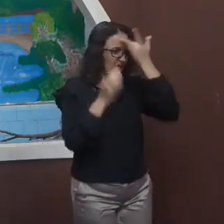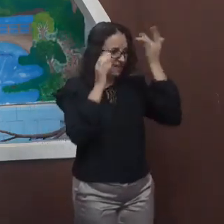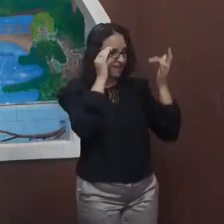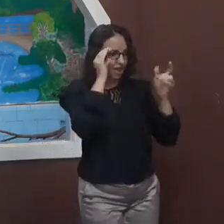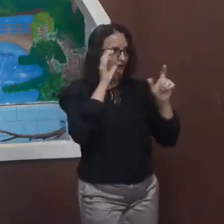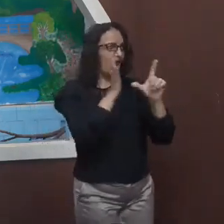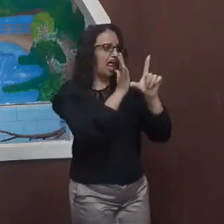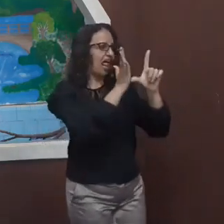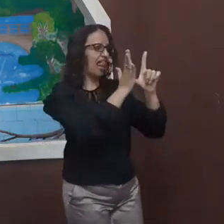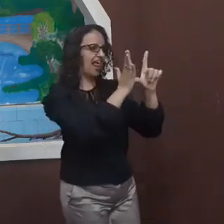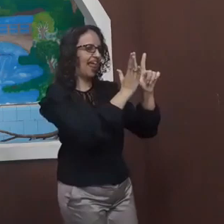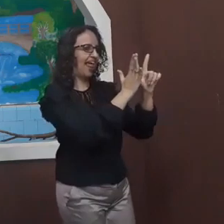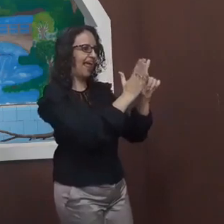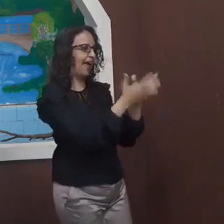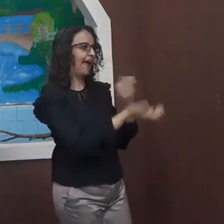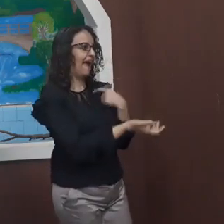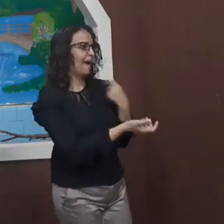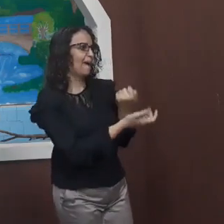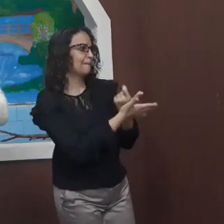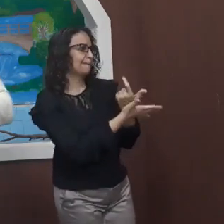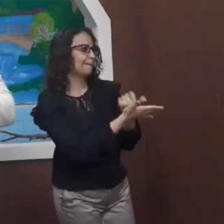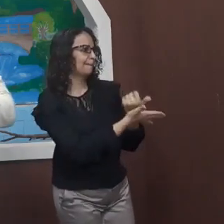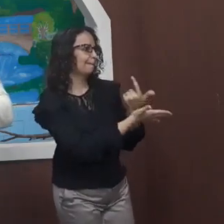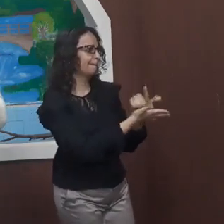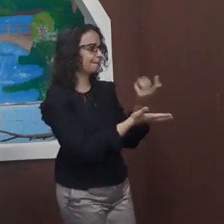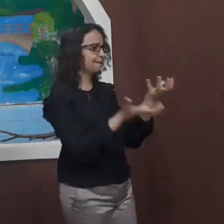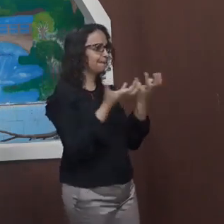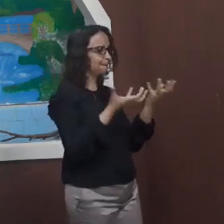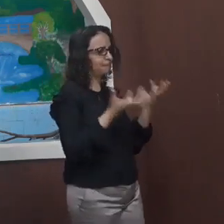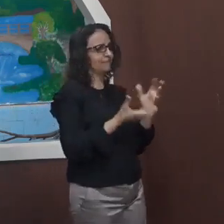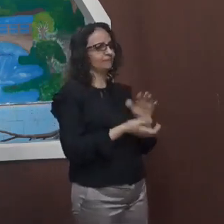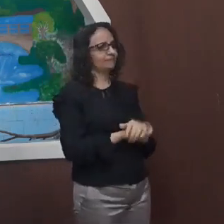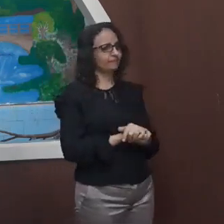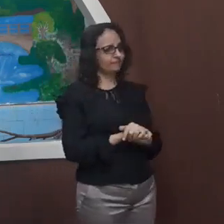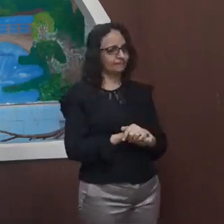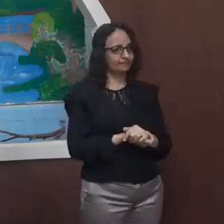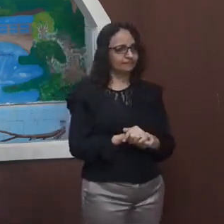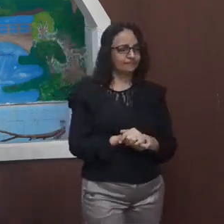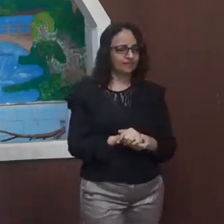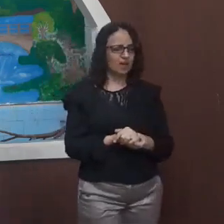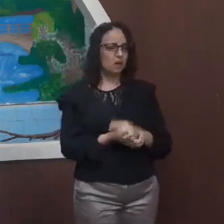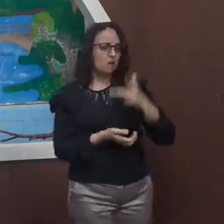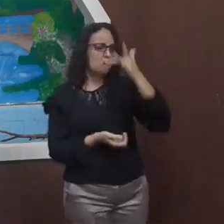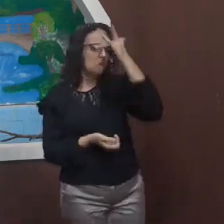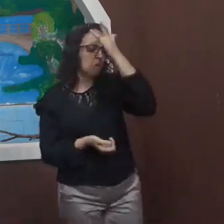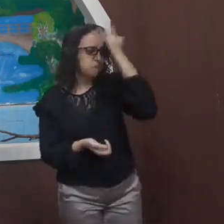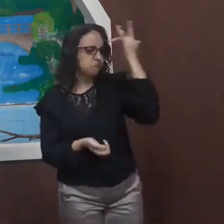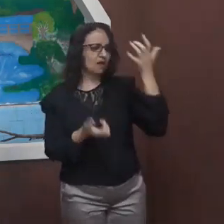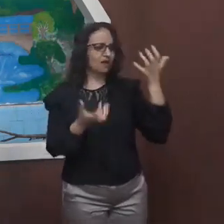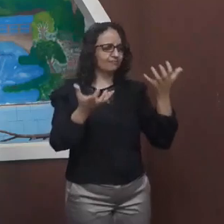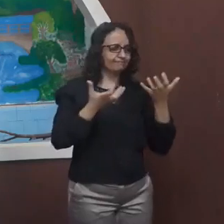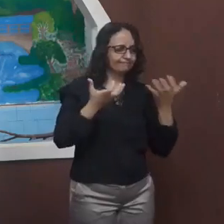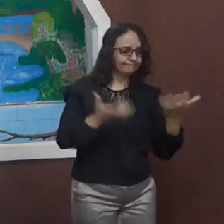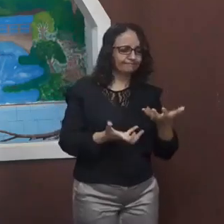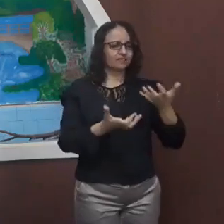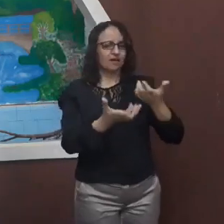Todo mundo consome o que ele quer consumir, não é? As pessoas querem consumir